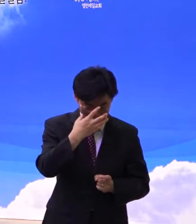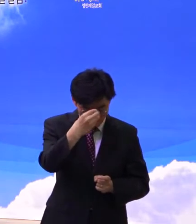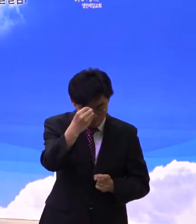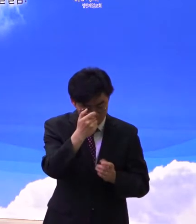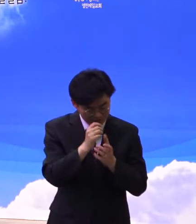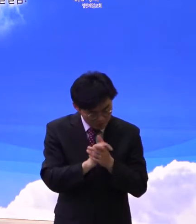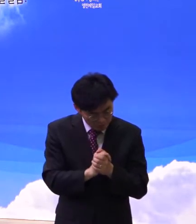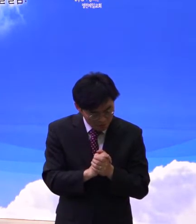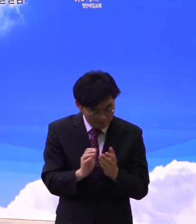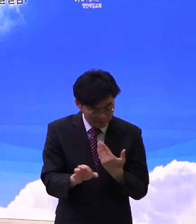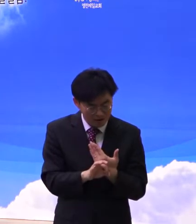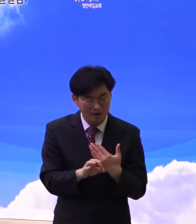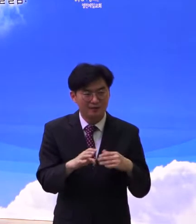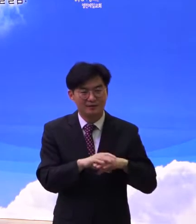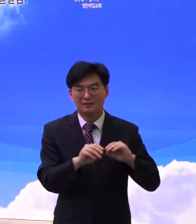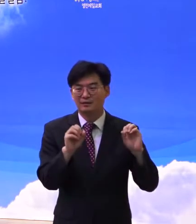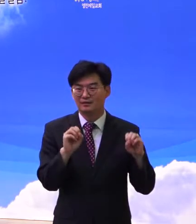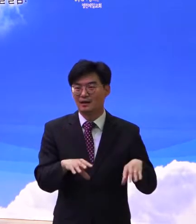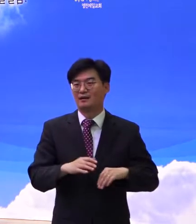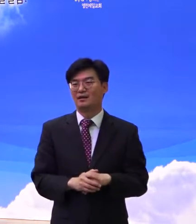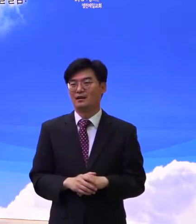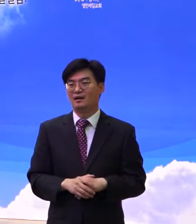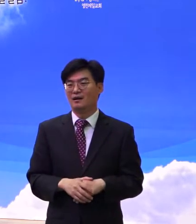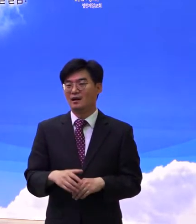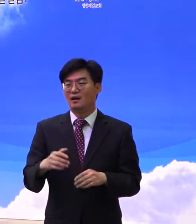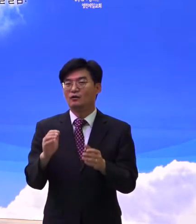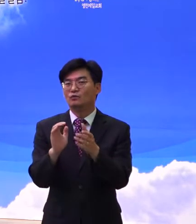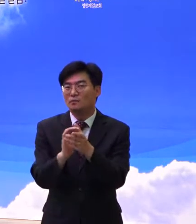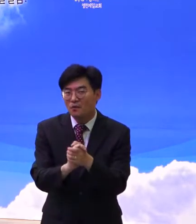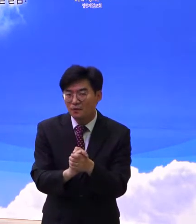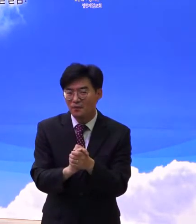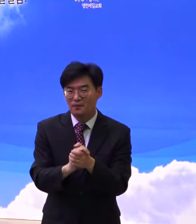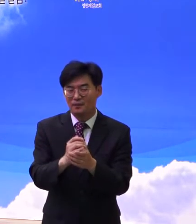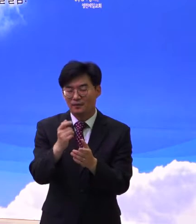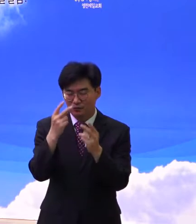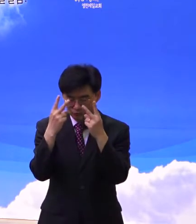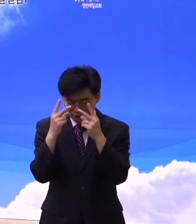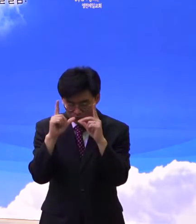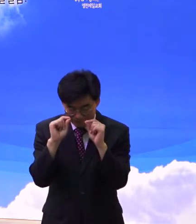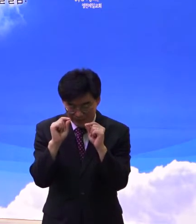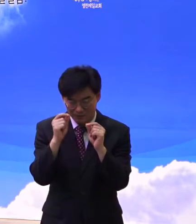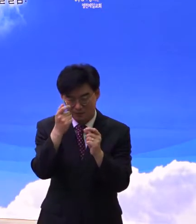기도한다고 눈을 감고 두 손을 모으고